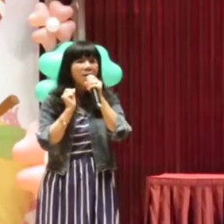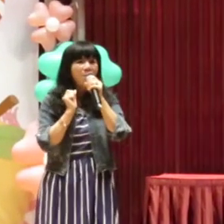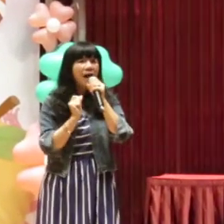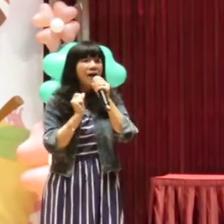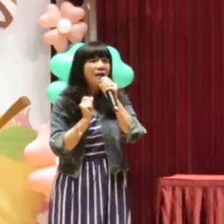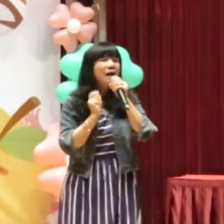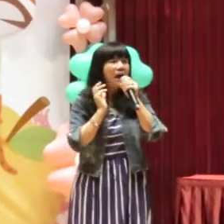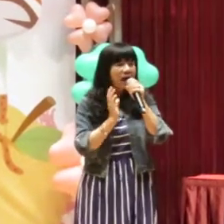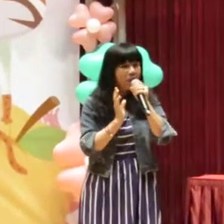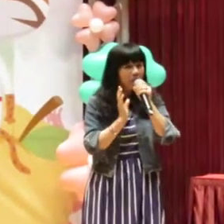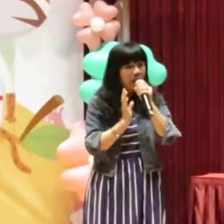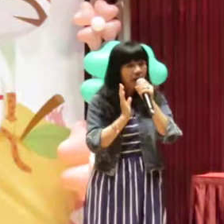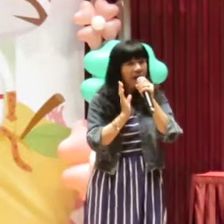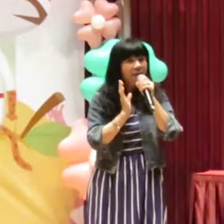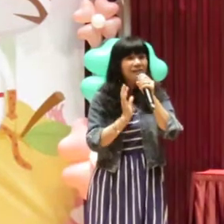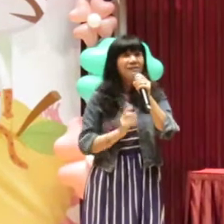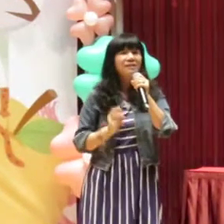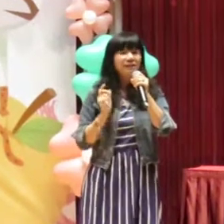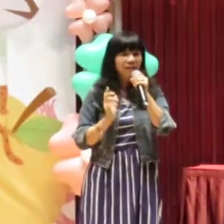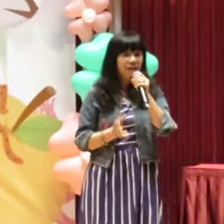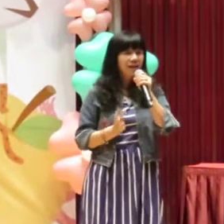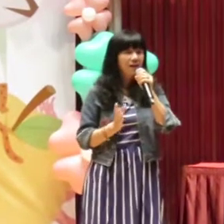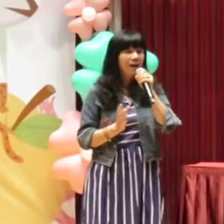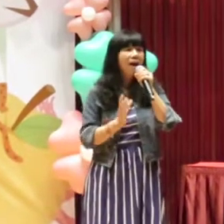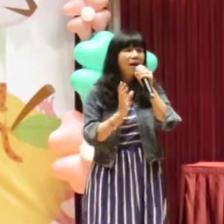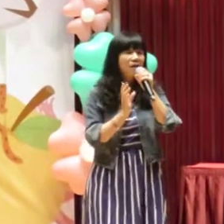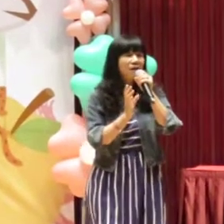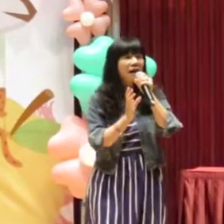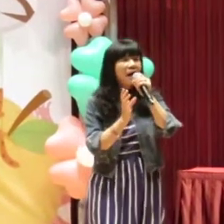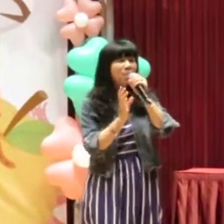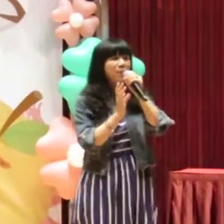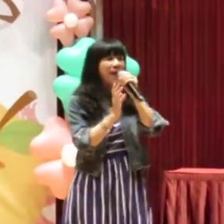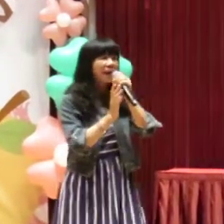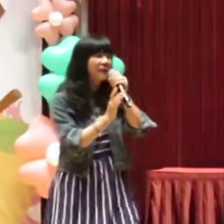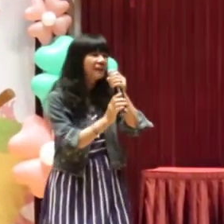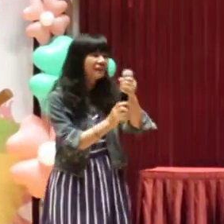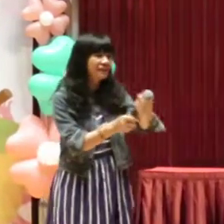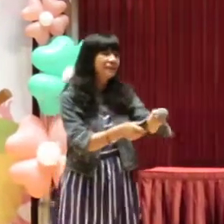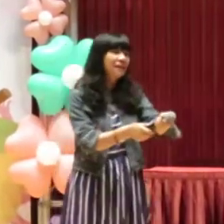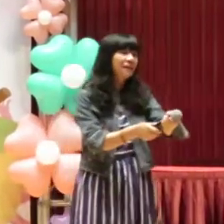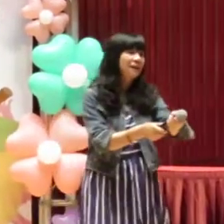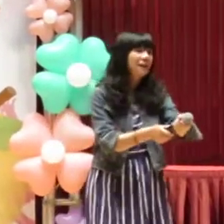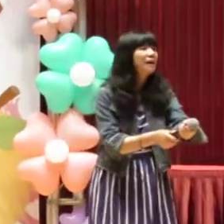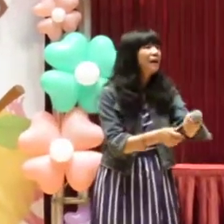个妈妈，阿妹，好，阿妹。